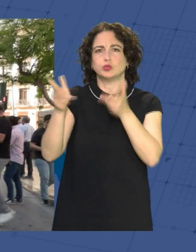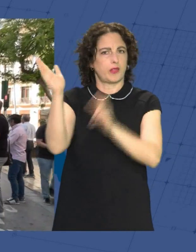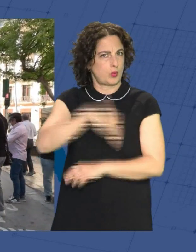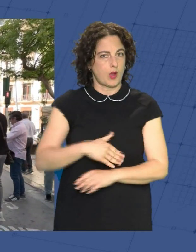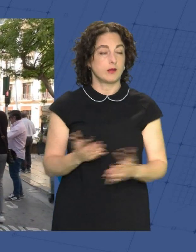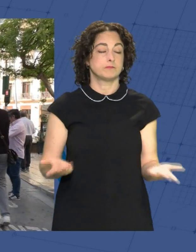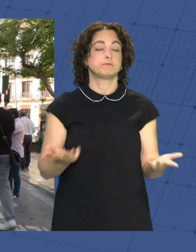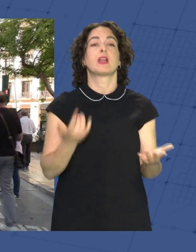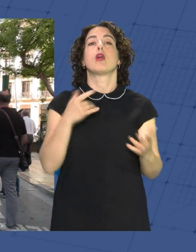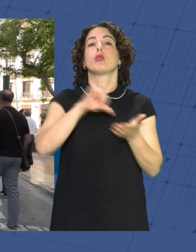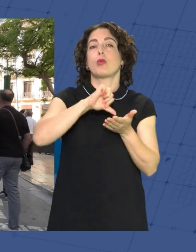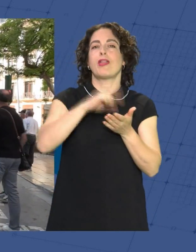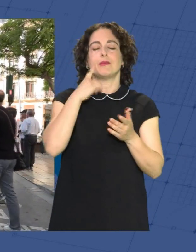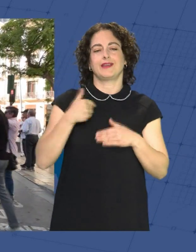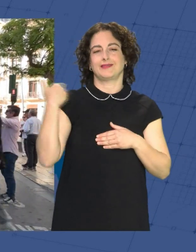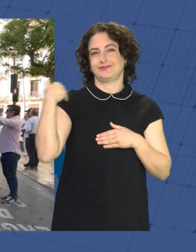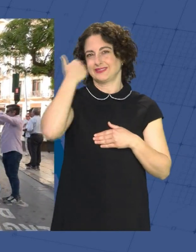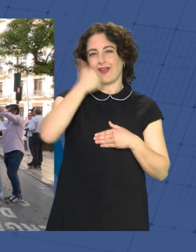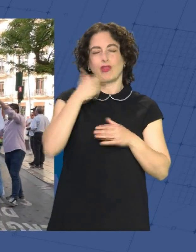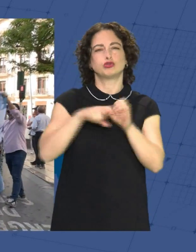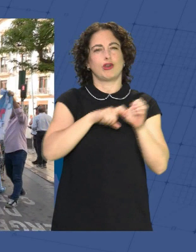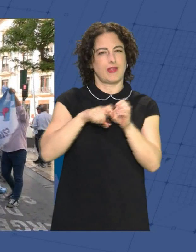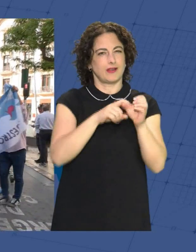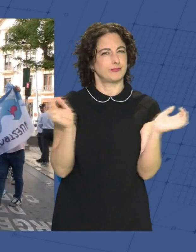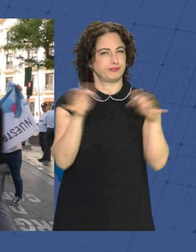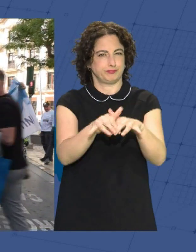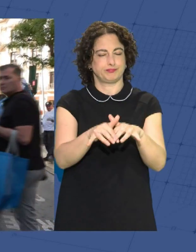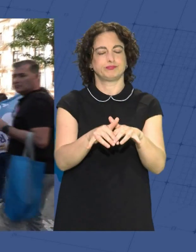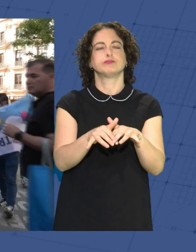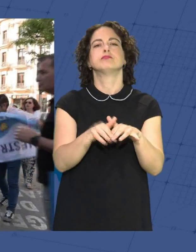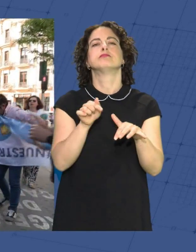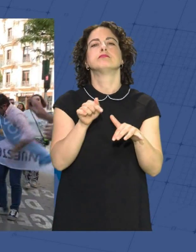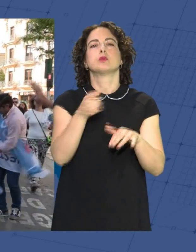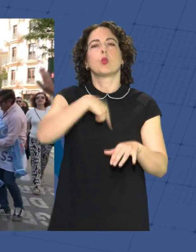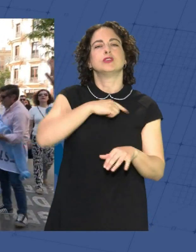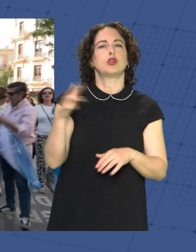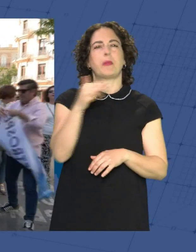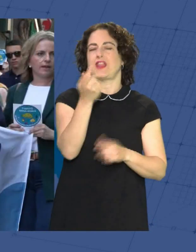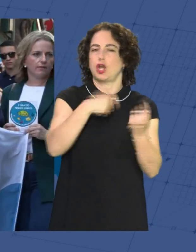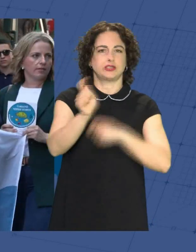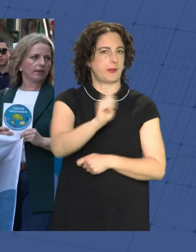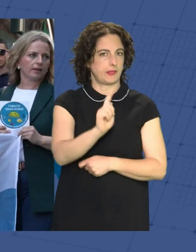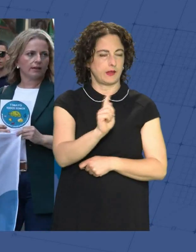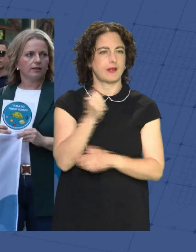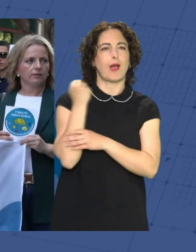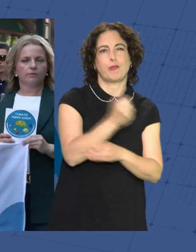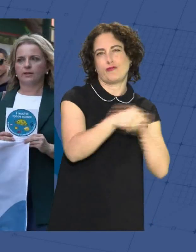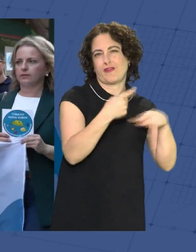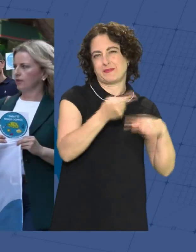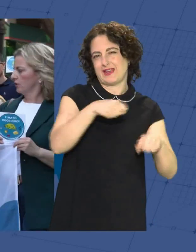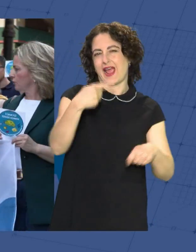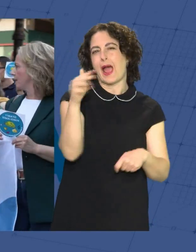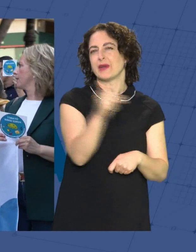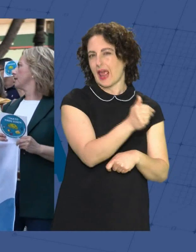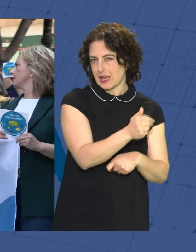La ciudad de Almería se unía este sábado en una muestra de solidaridad durante la concentración Nuestros peces no se venden, en apoyo a la familia del pequeño Gabriel